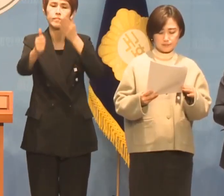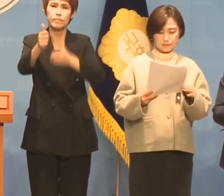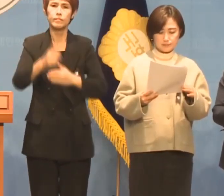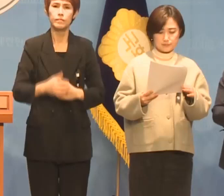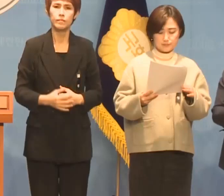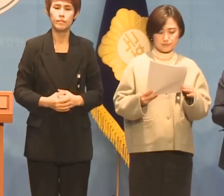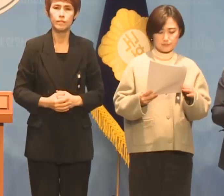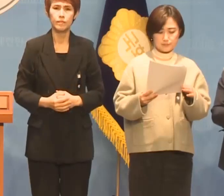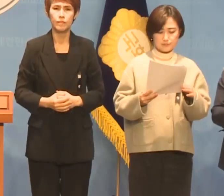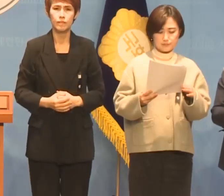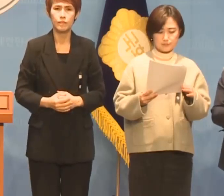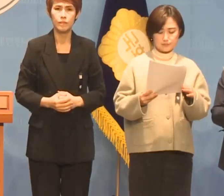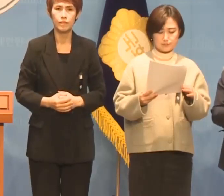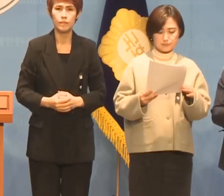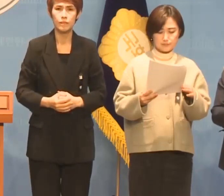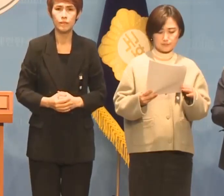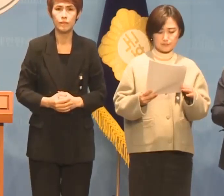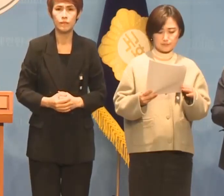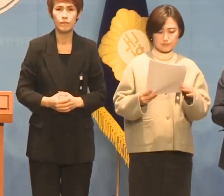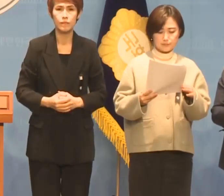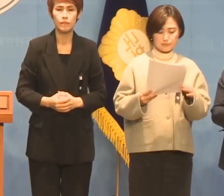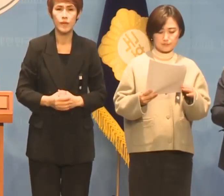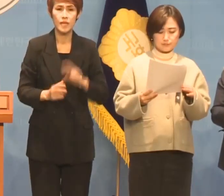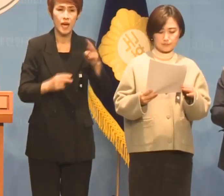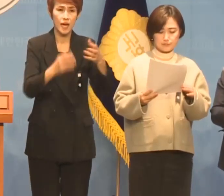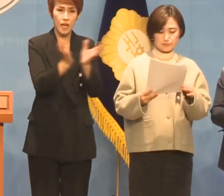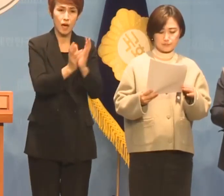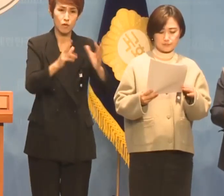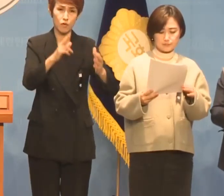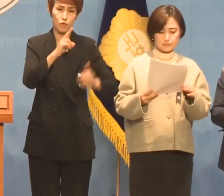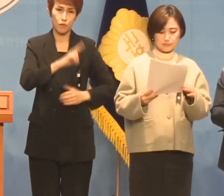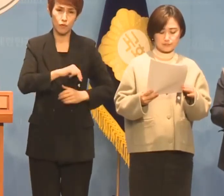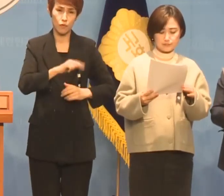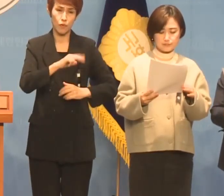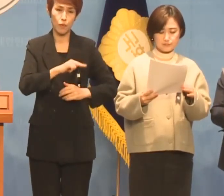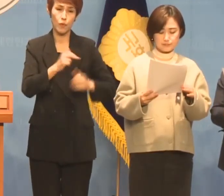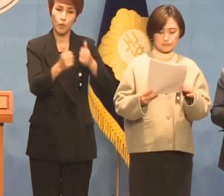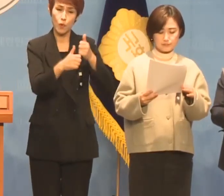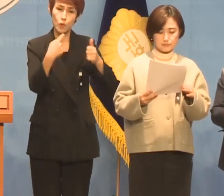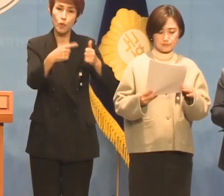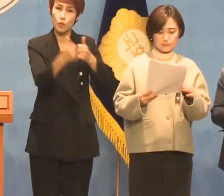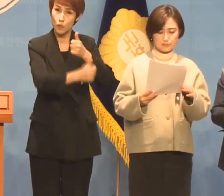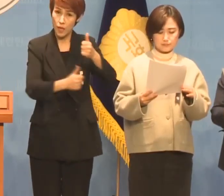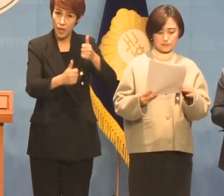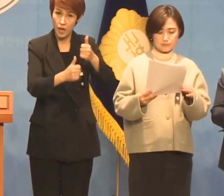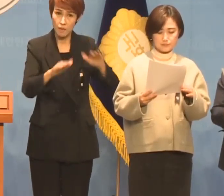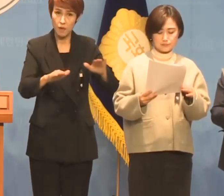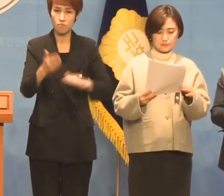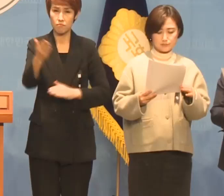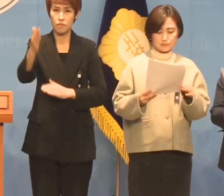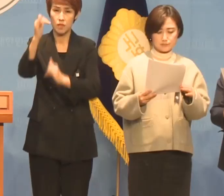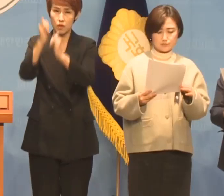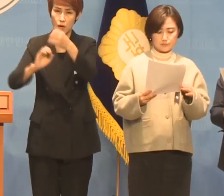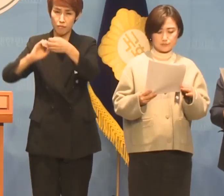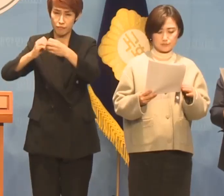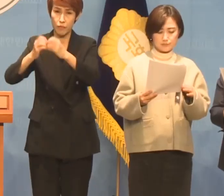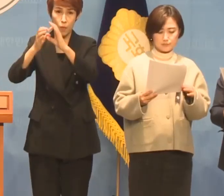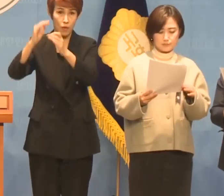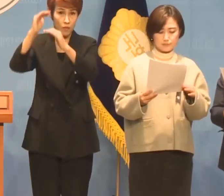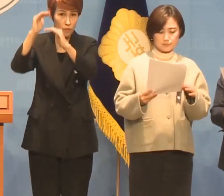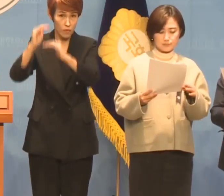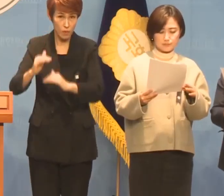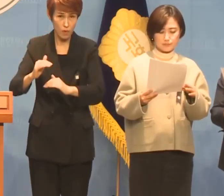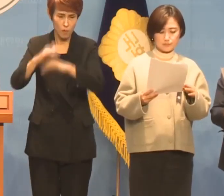할 것입니다. 야당 국회 교육위원회는 한국학중앙연구원이 저지른 역사 왜곡에 대해